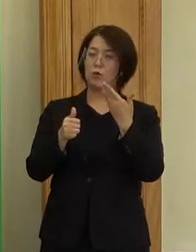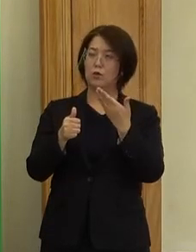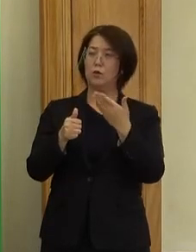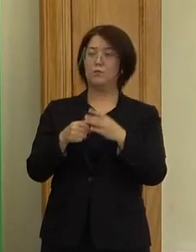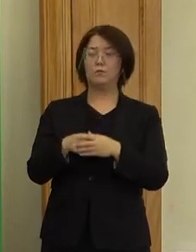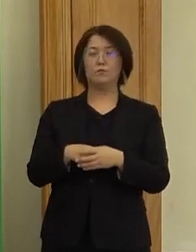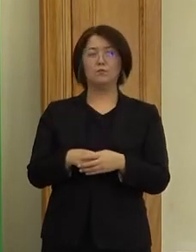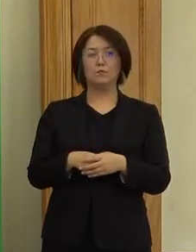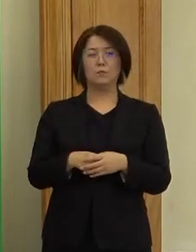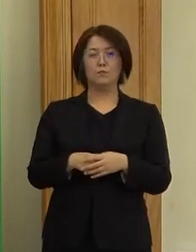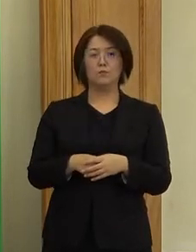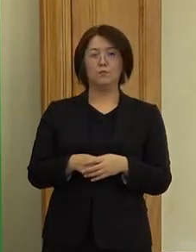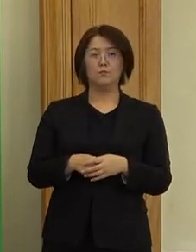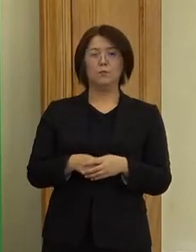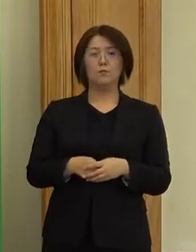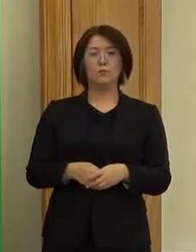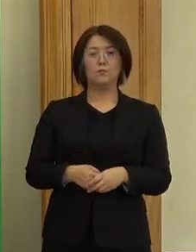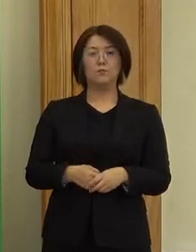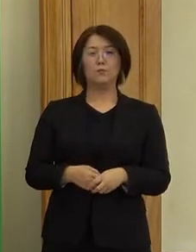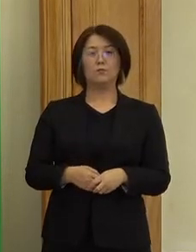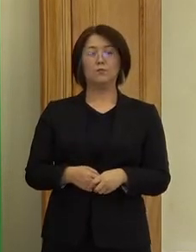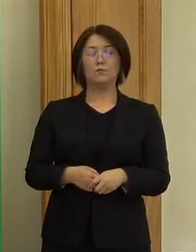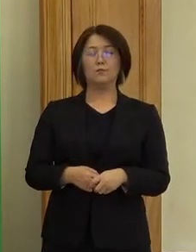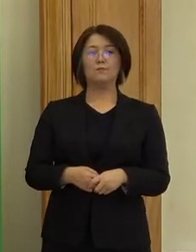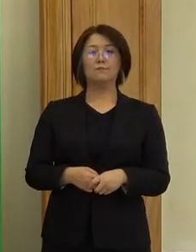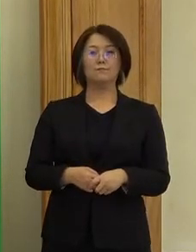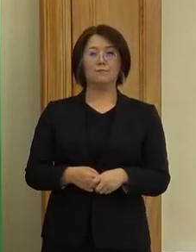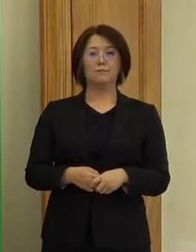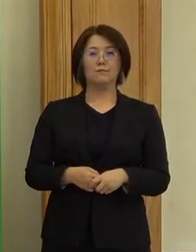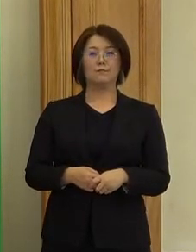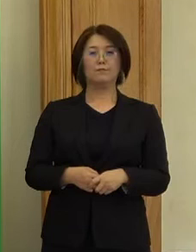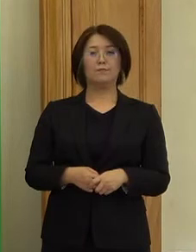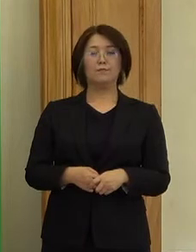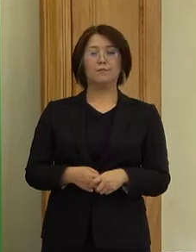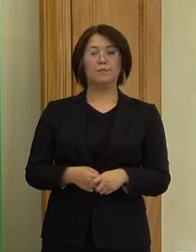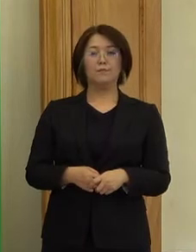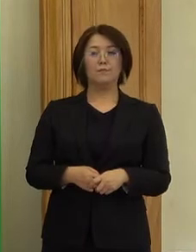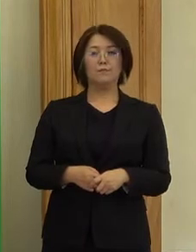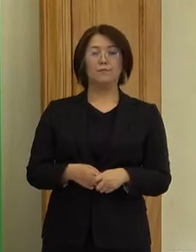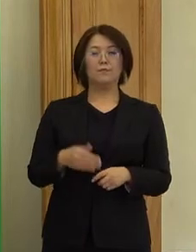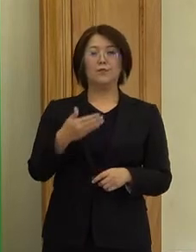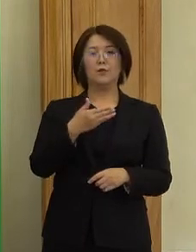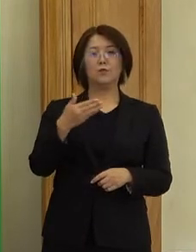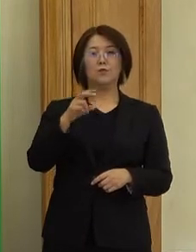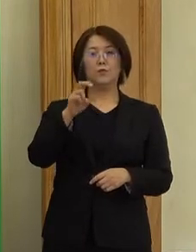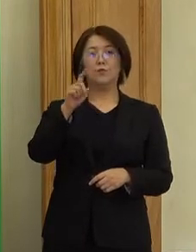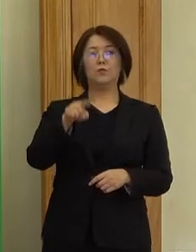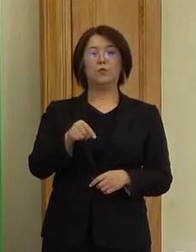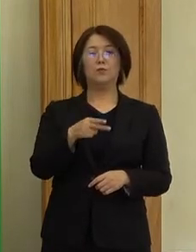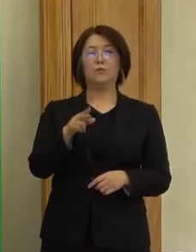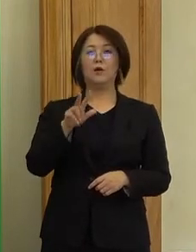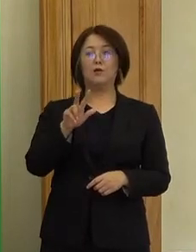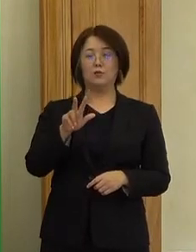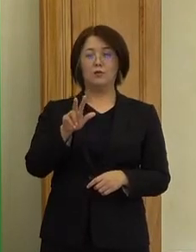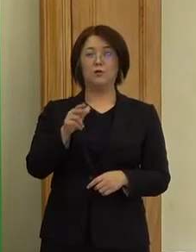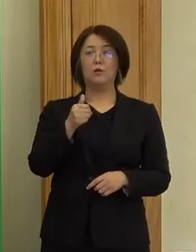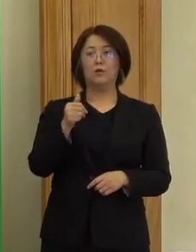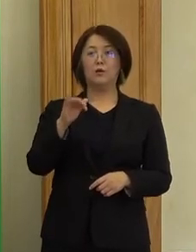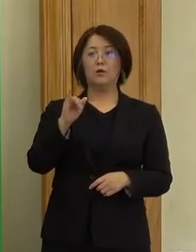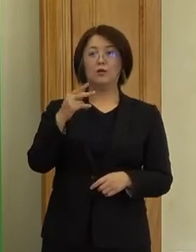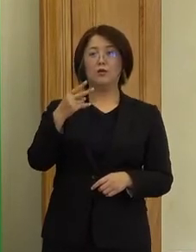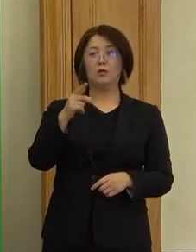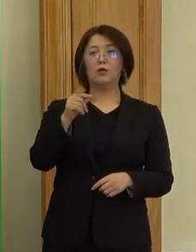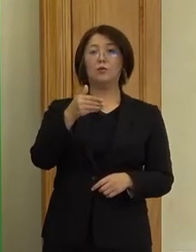ず教えていただけますか。 そうですね、あのグローバルダイニングという外食の、